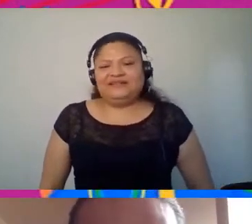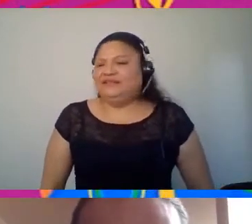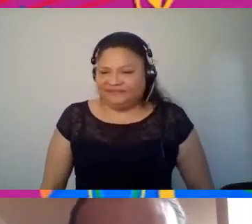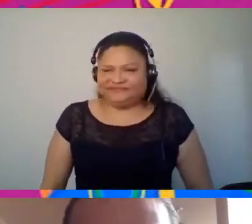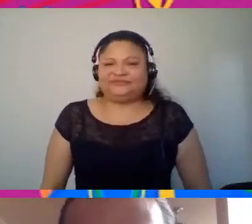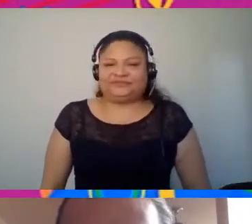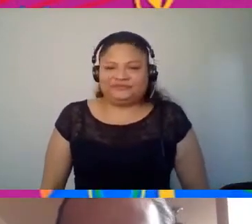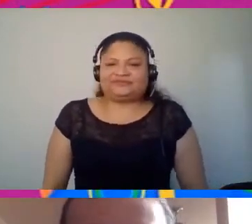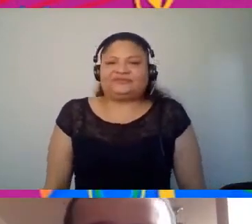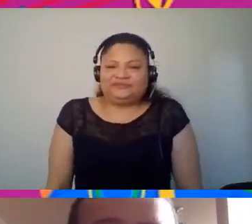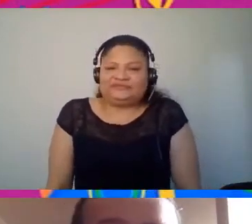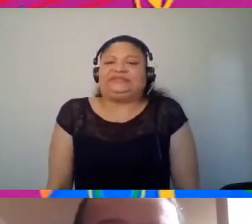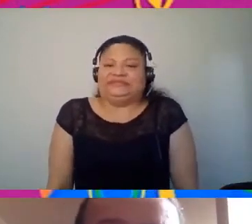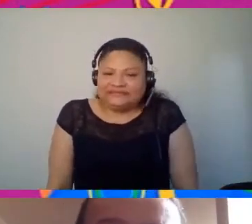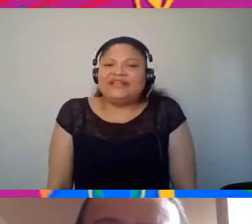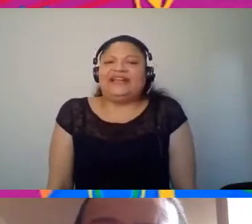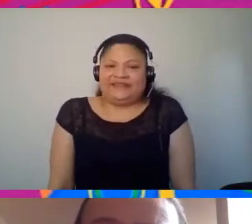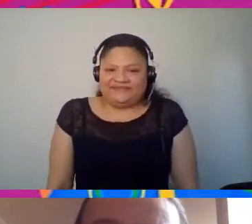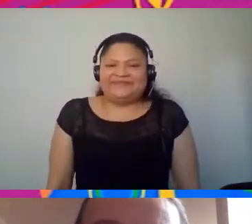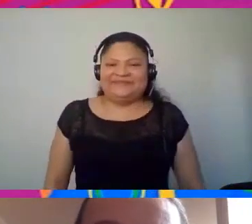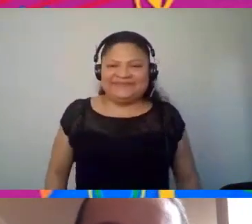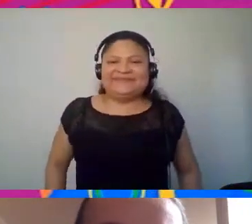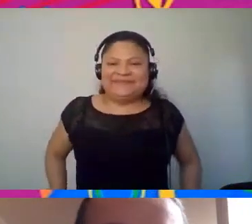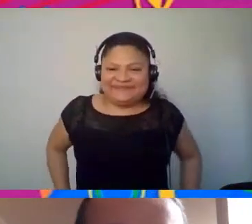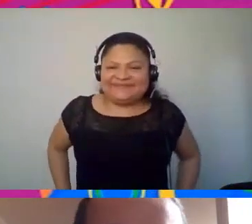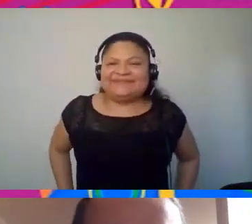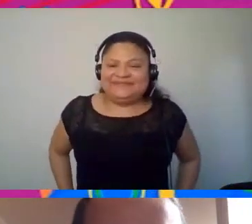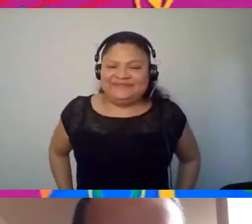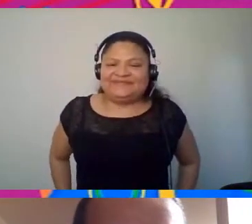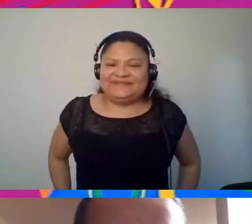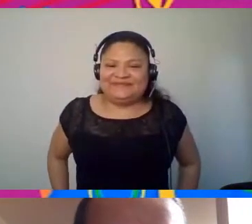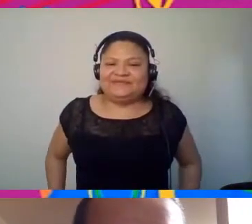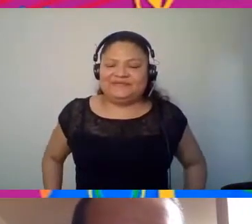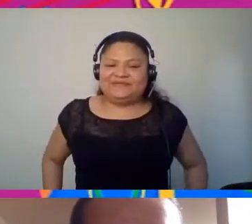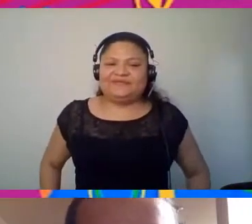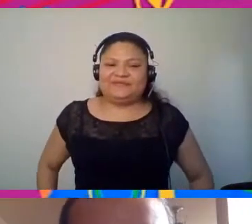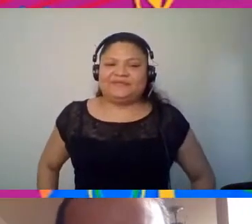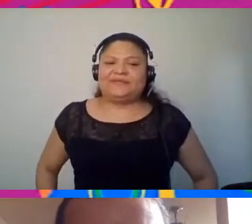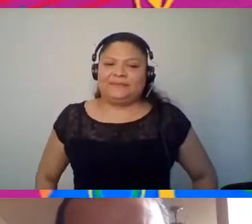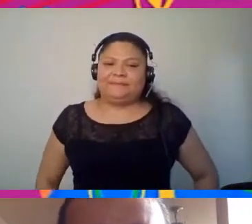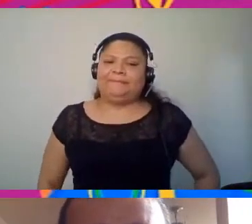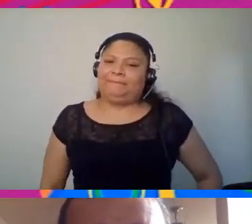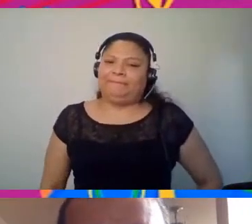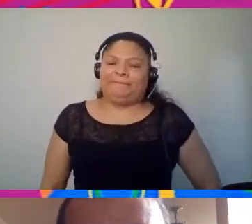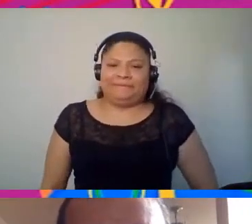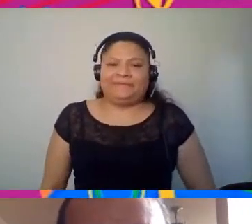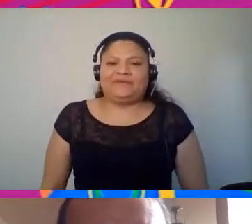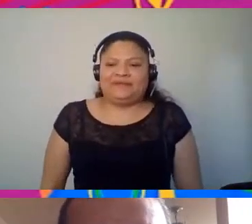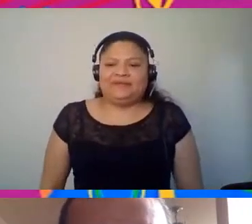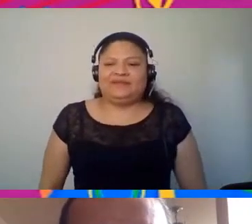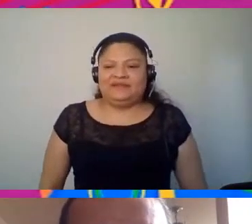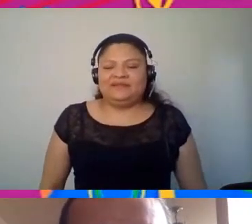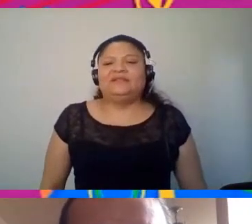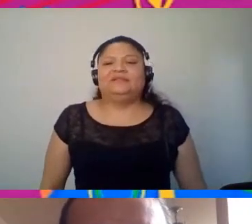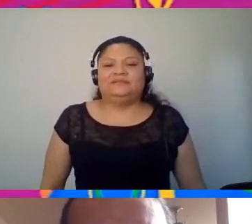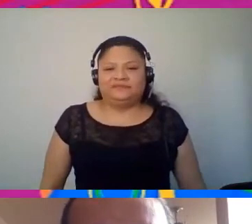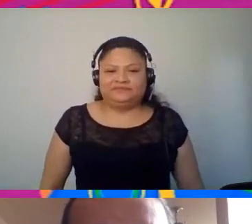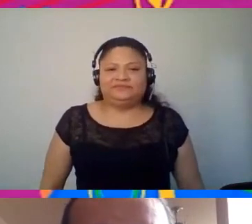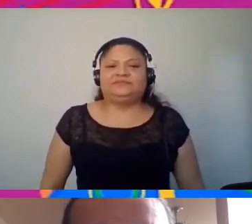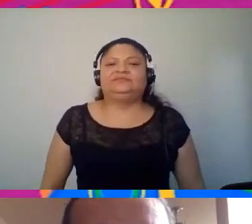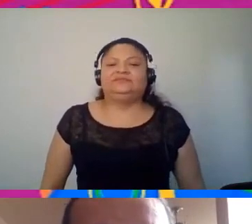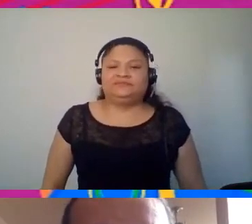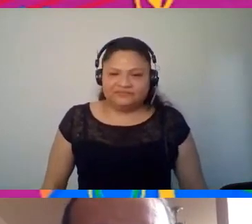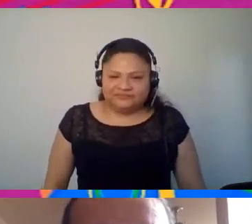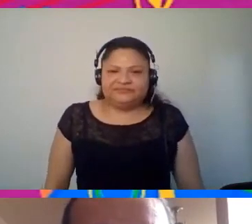es una conversación bien compleja, ¿no? O sea, toda esta parte de la lengua, el lenguaje, el